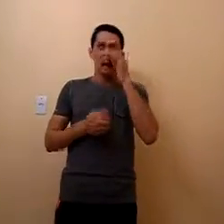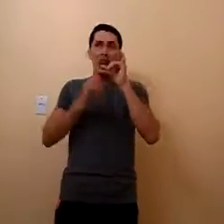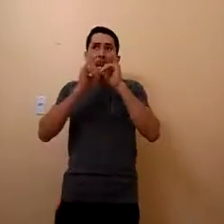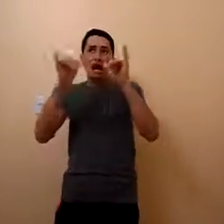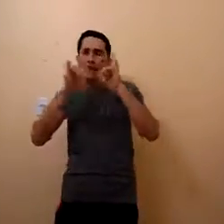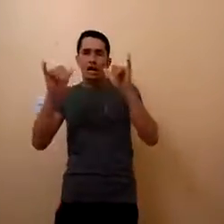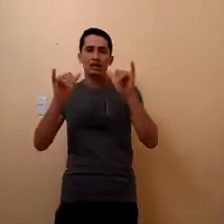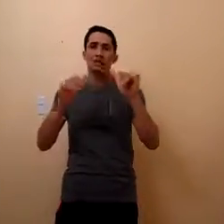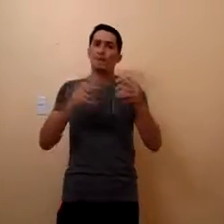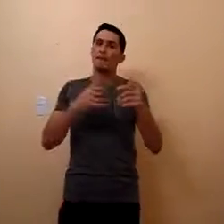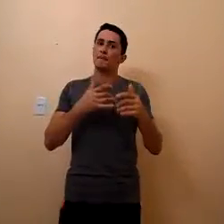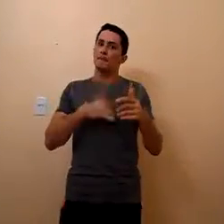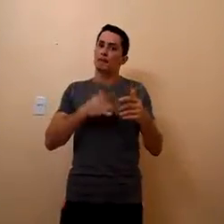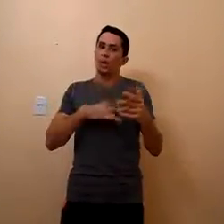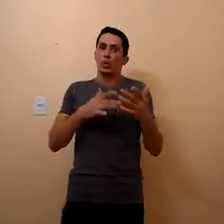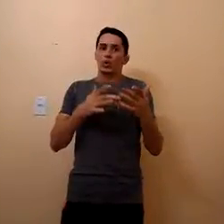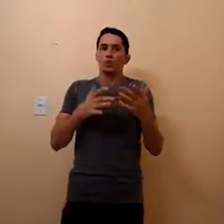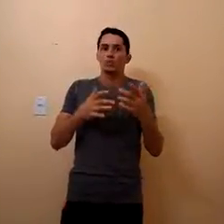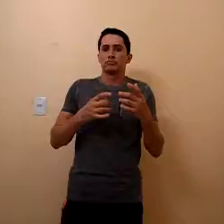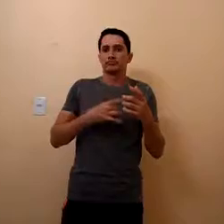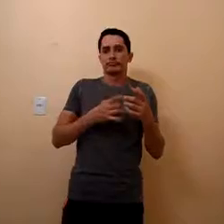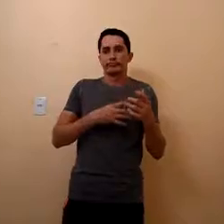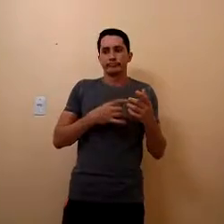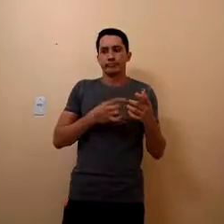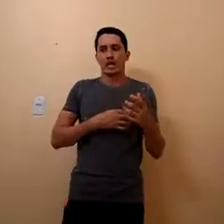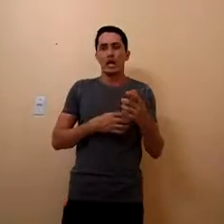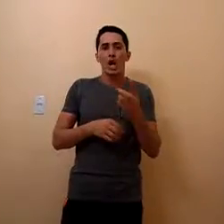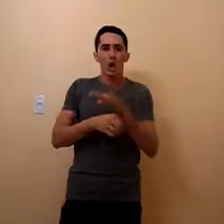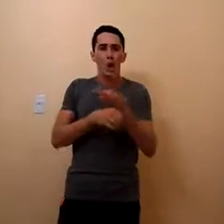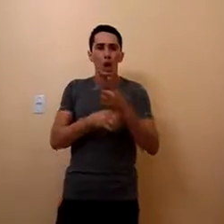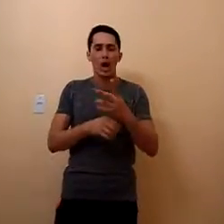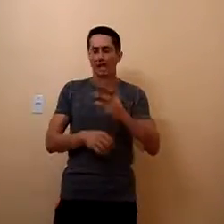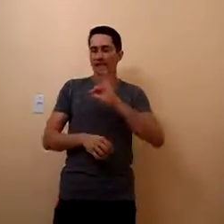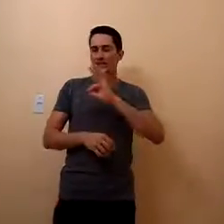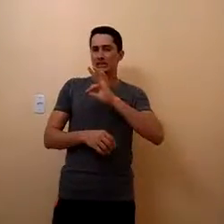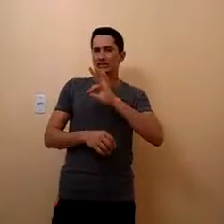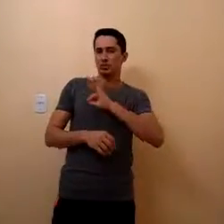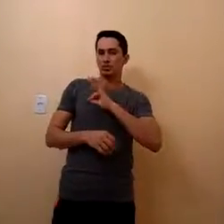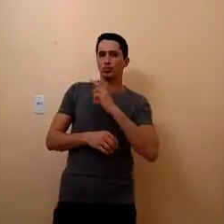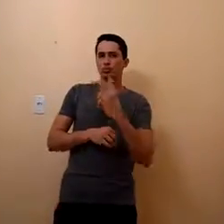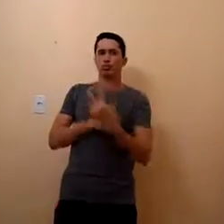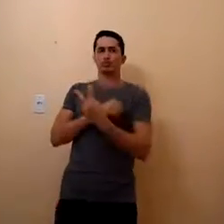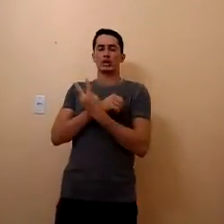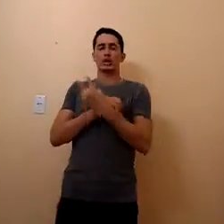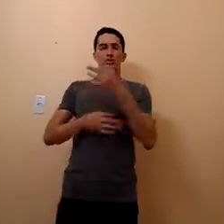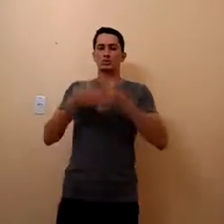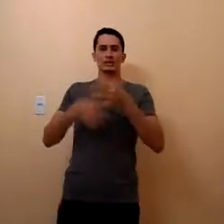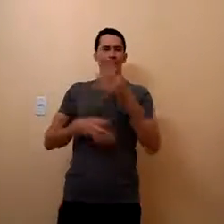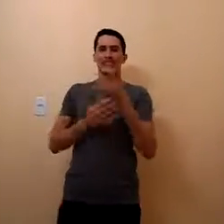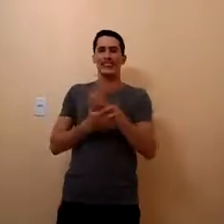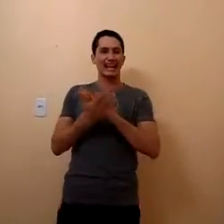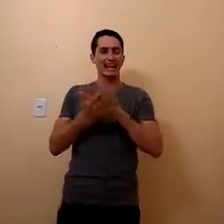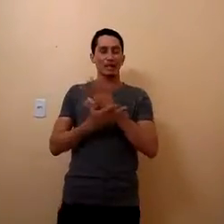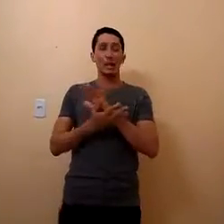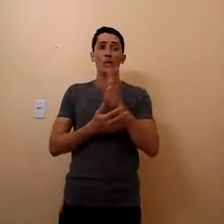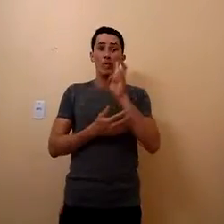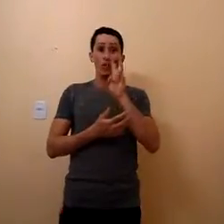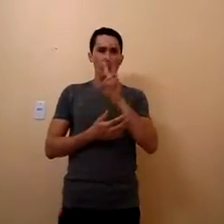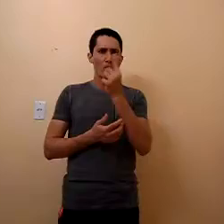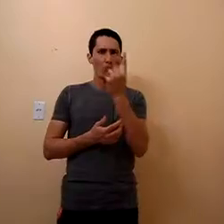na mesma situação de um amigo que não estaria sendo protegido pelas autoridades. Um deles presenciou a morte de 9 trabalhadores